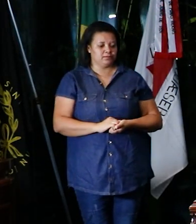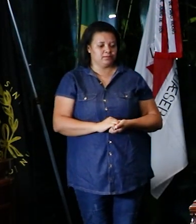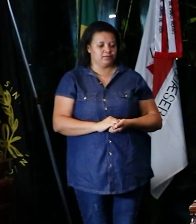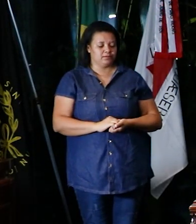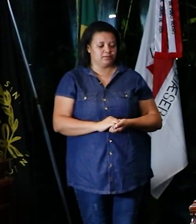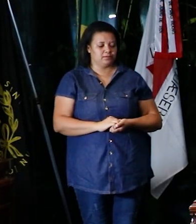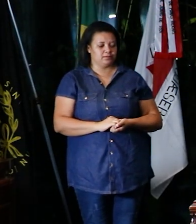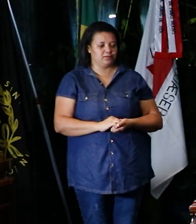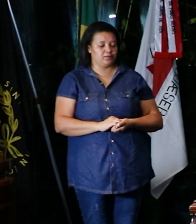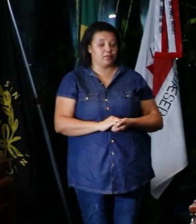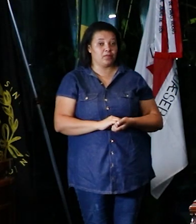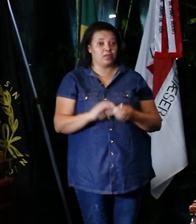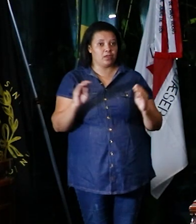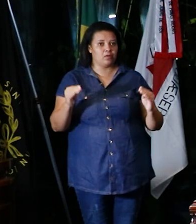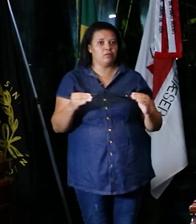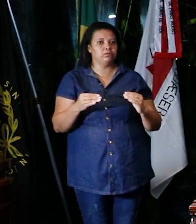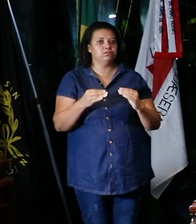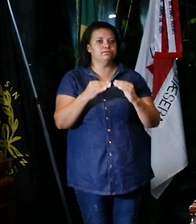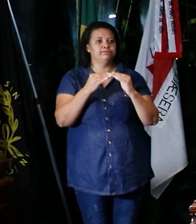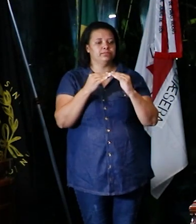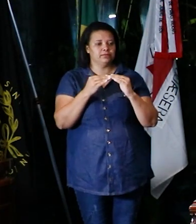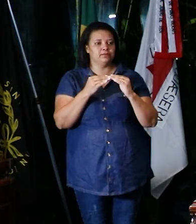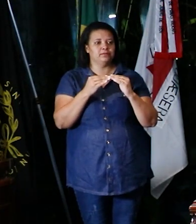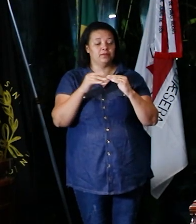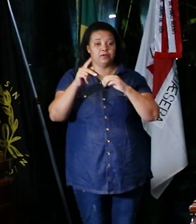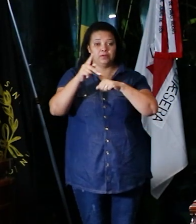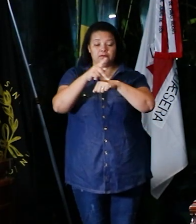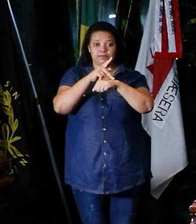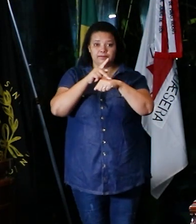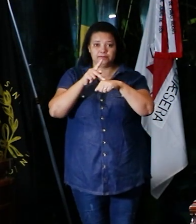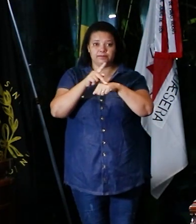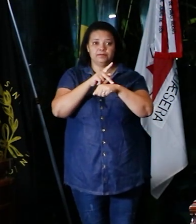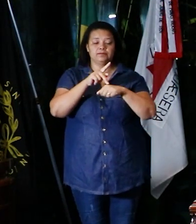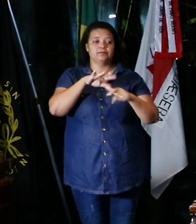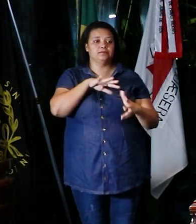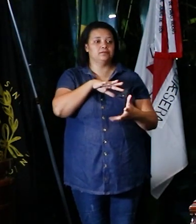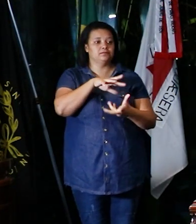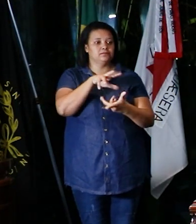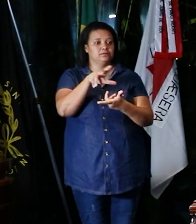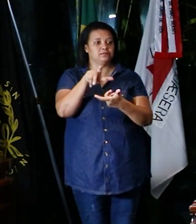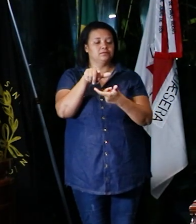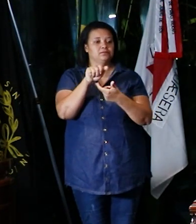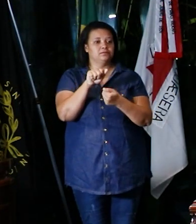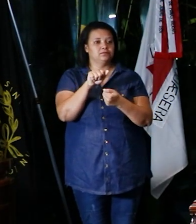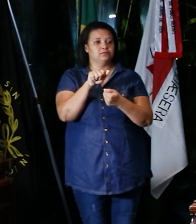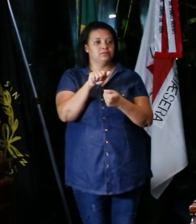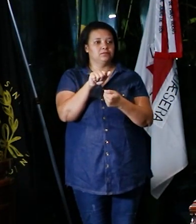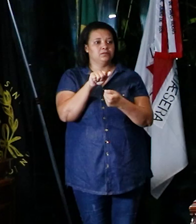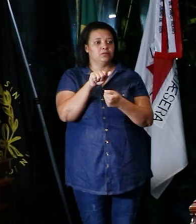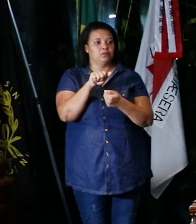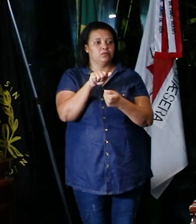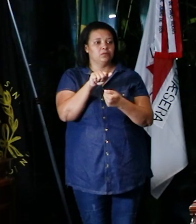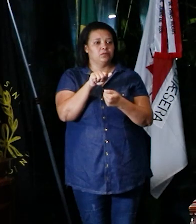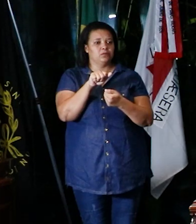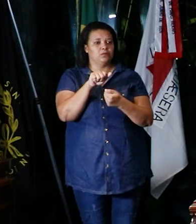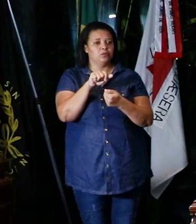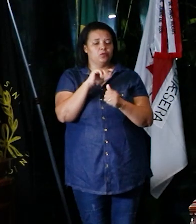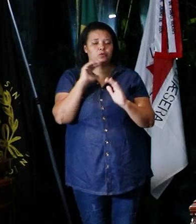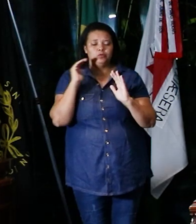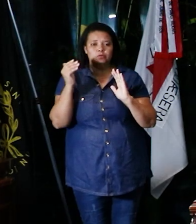ele tem tudo a ver com o seu país e com o mundo. Tudo diz respeito a